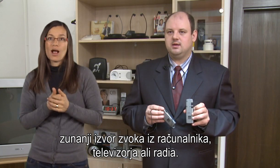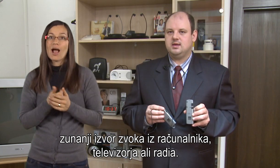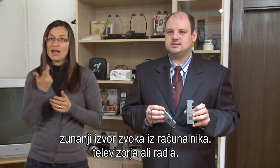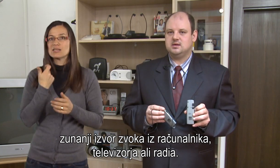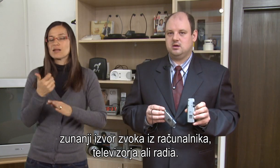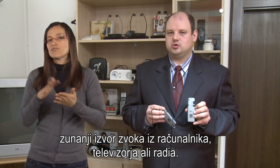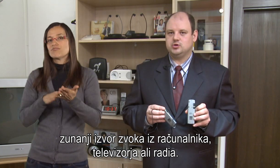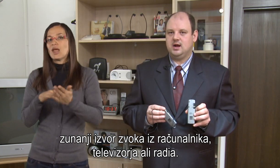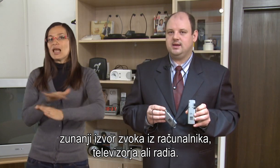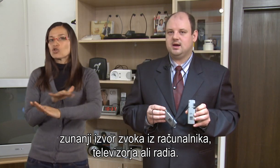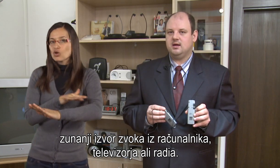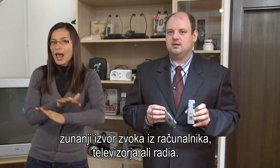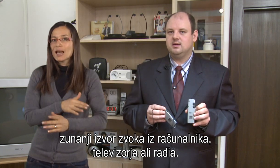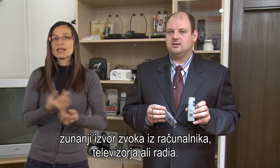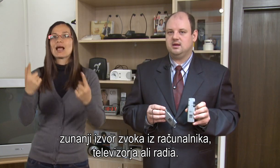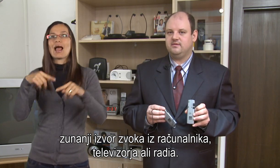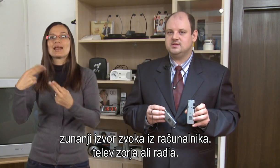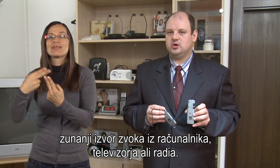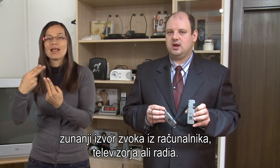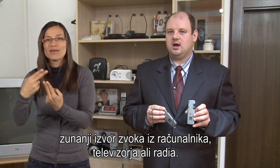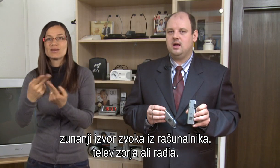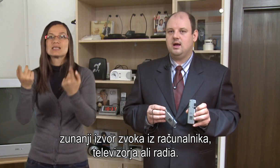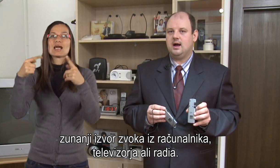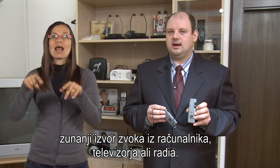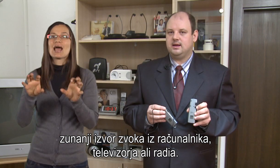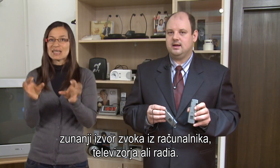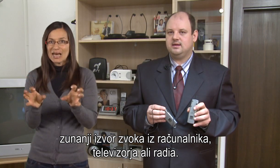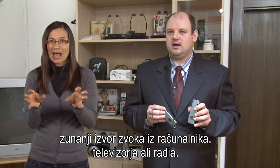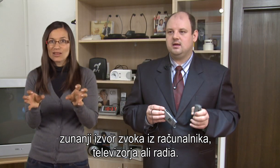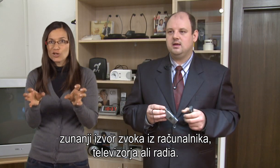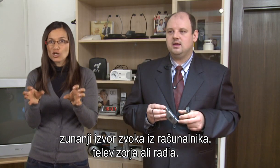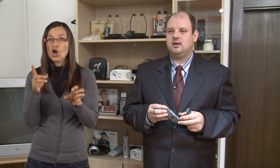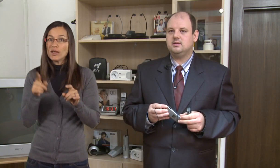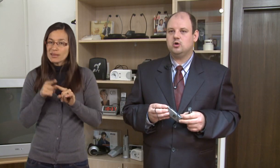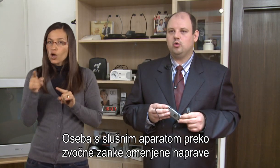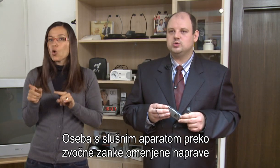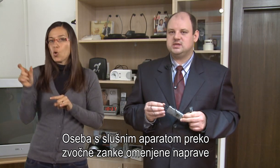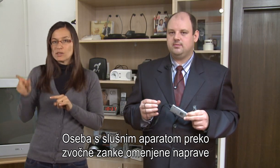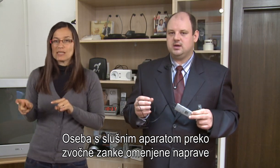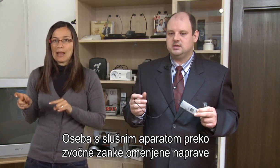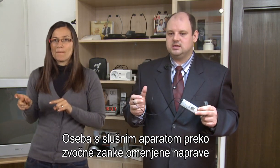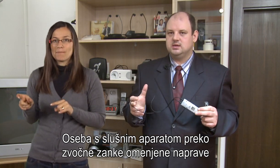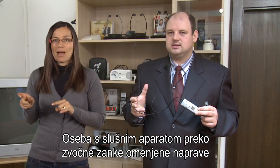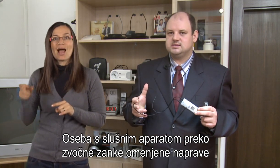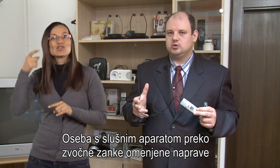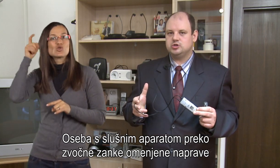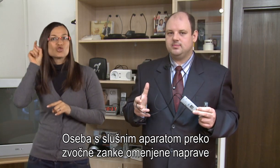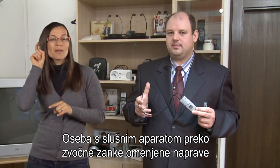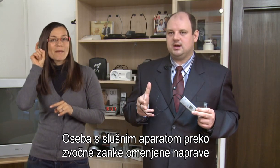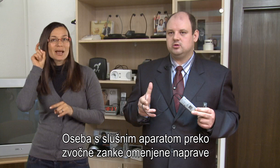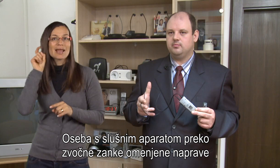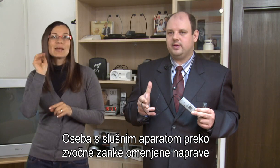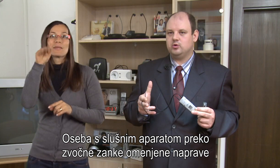zvoka iz računalnika, televizorja ali radia in tako oseba s